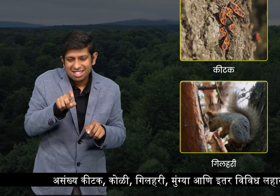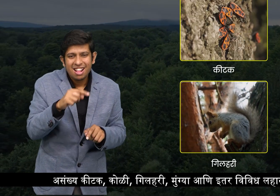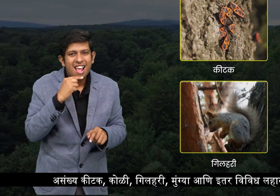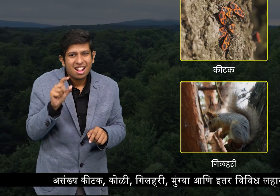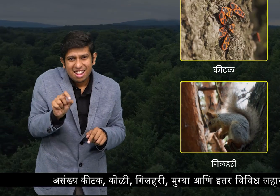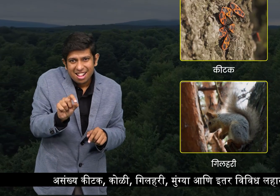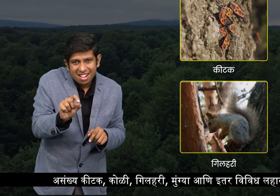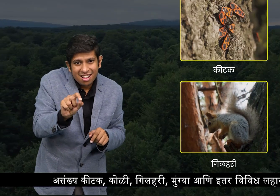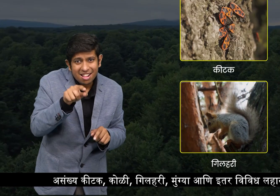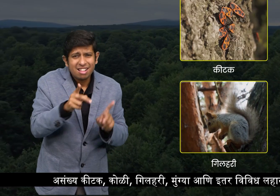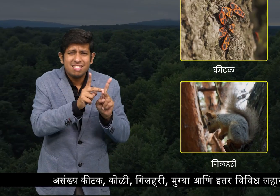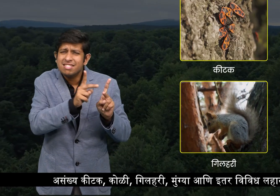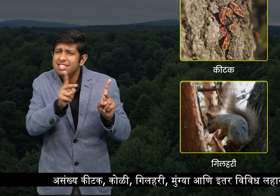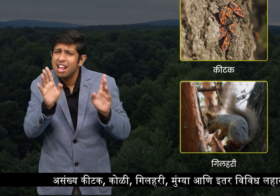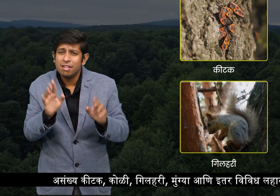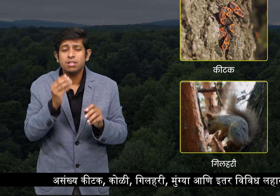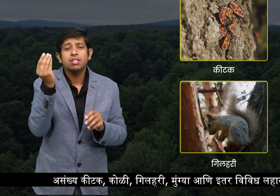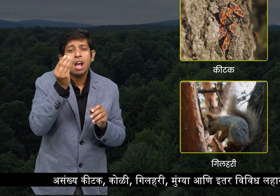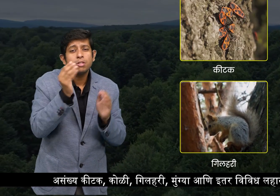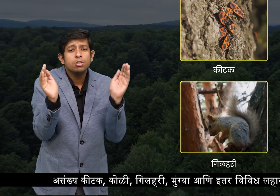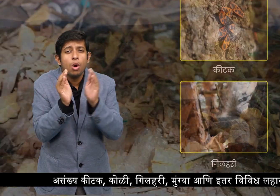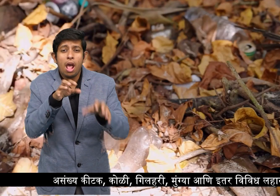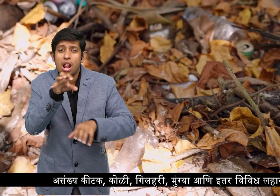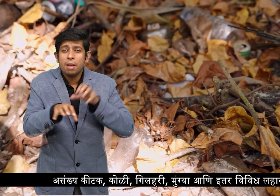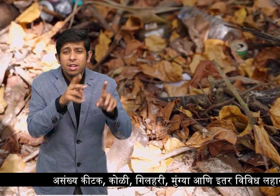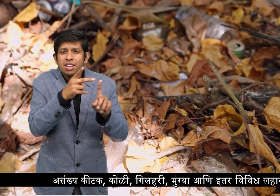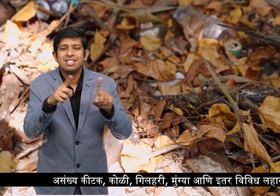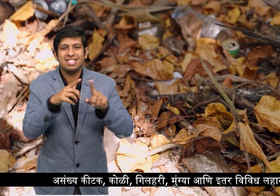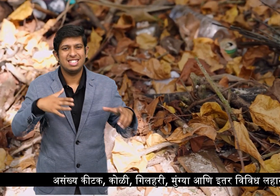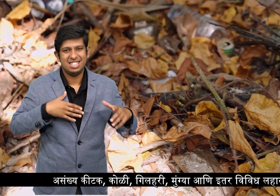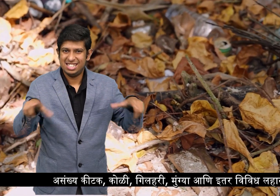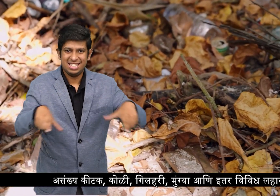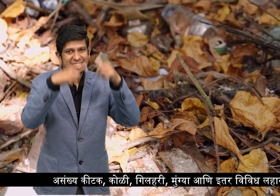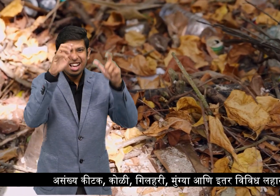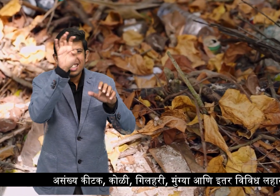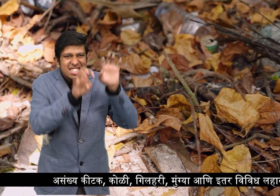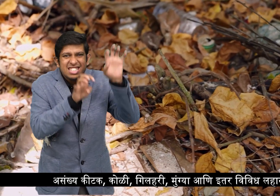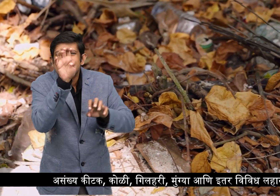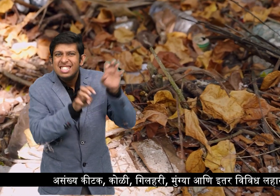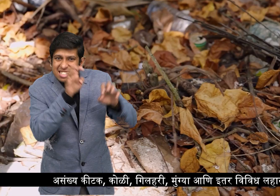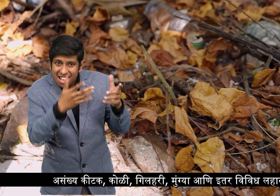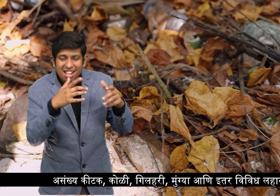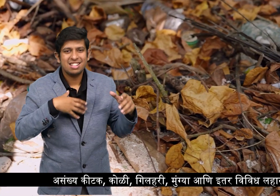असंख्य कीटक, कोळी, गिलहरी, मुंग्या आणि इतर विविध लहान प्राणी आढळतात.